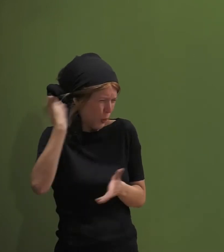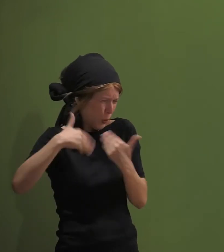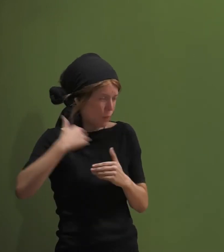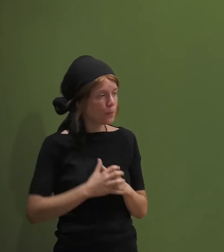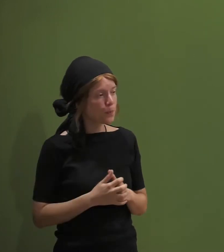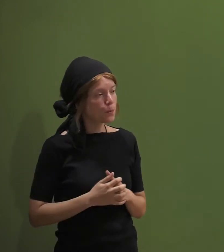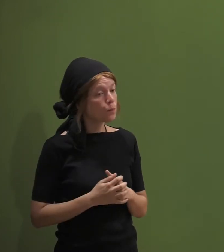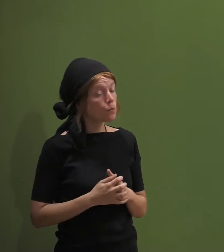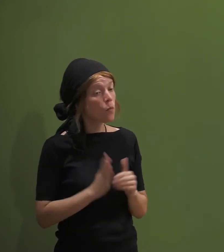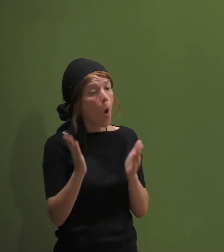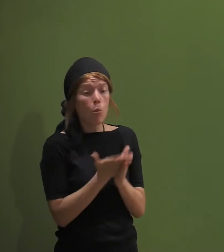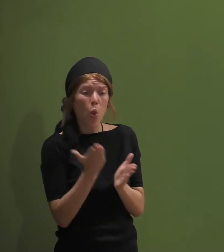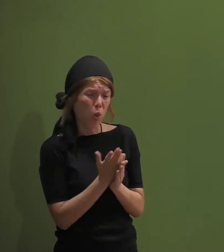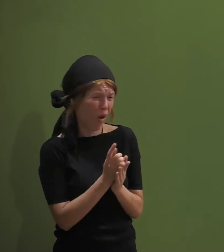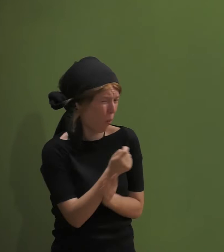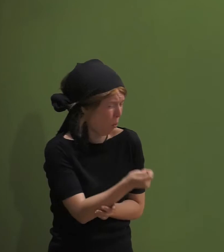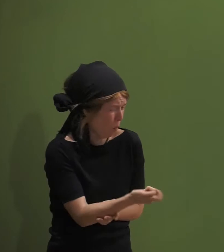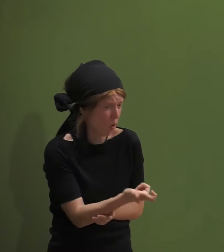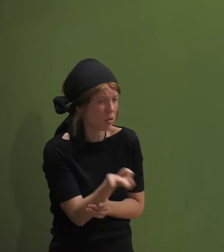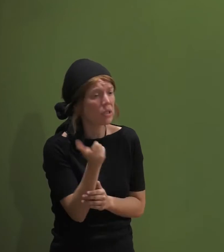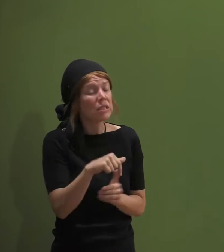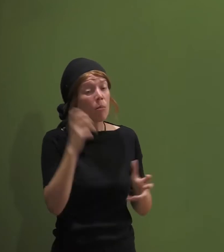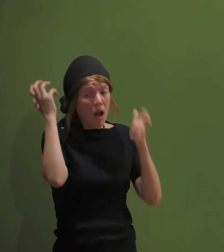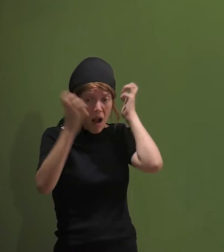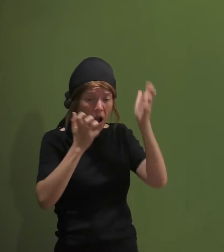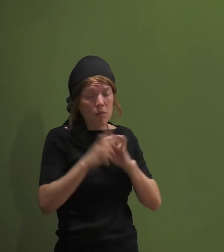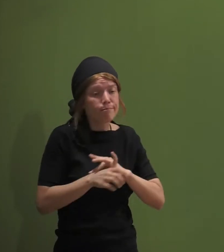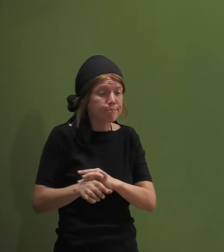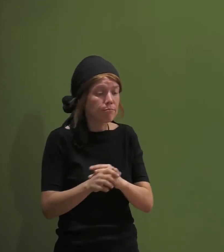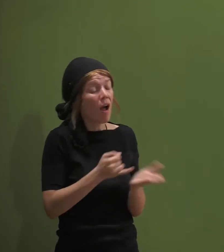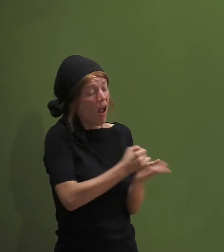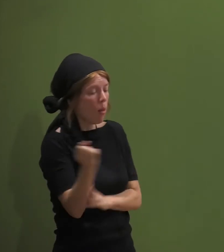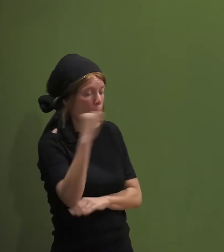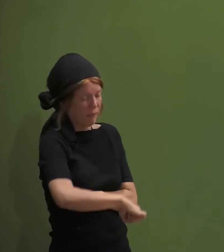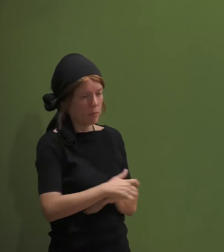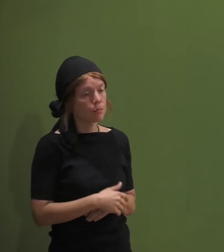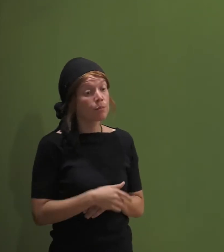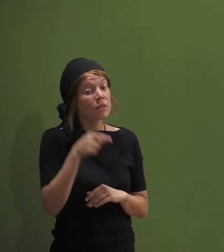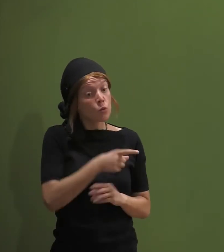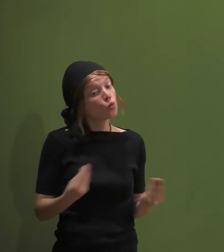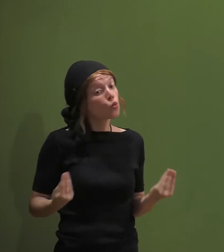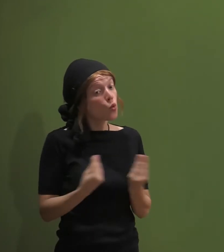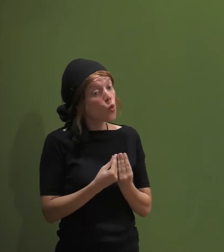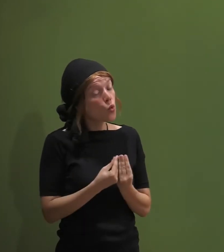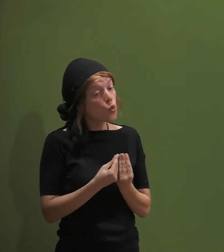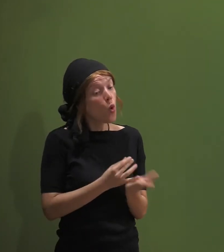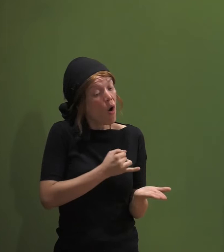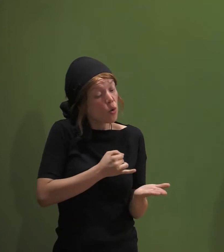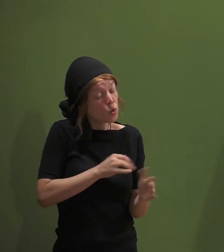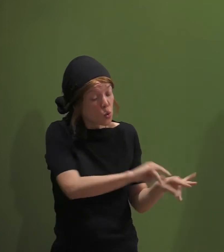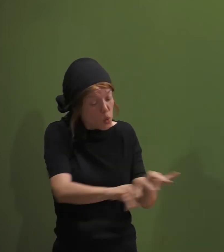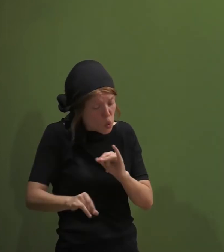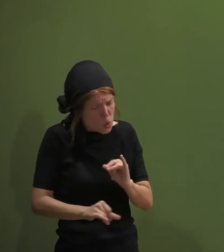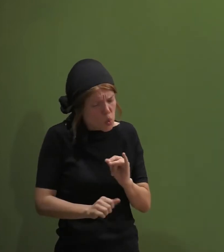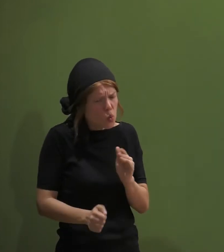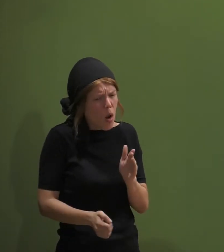Las producciones eran muy escasas y la orientación ganadera predominaba sobre la agrícola. Esto, junto con la infraexplotación del suelo causada